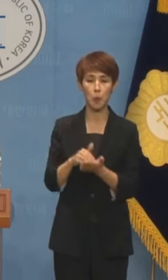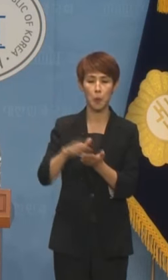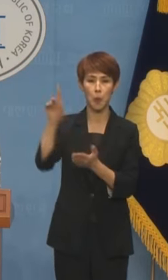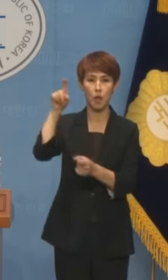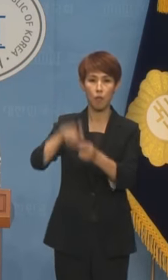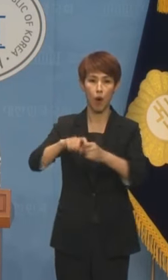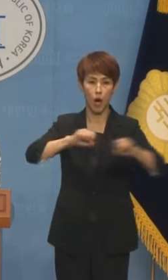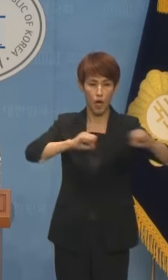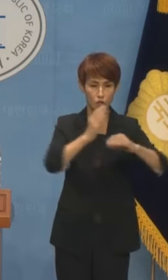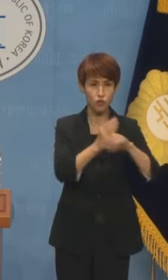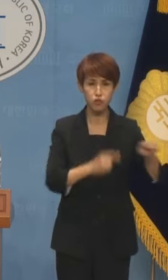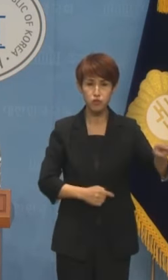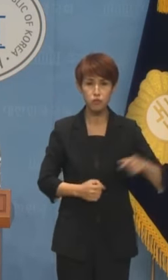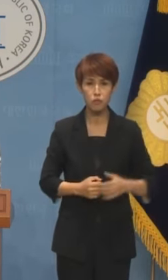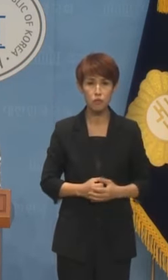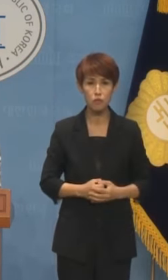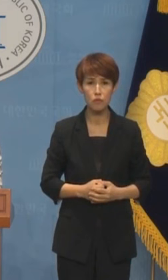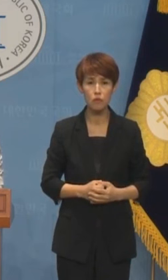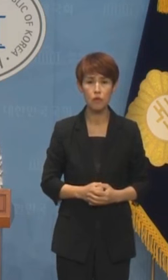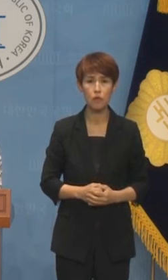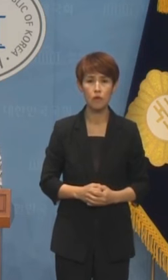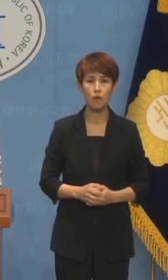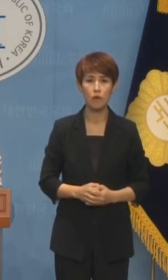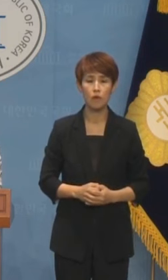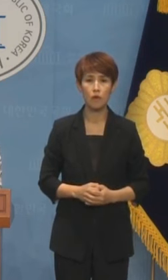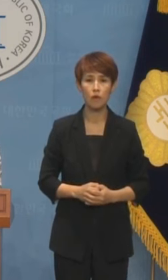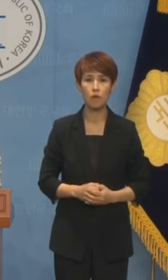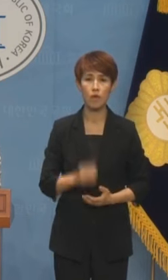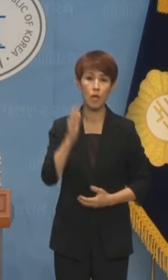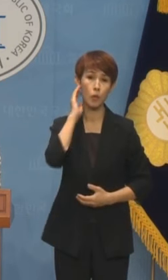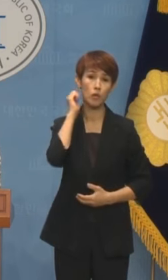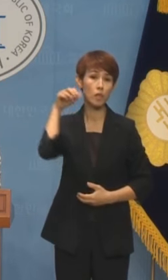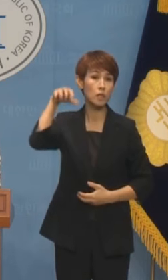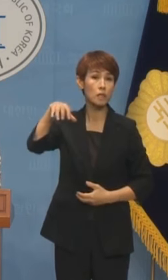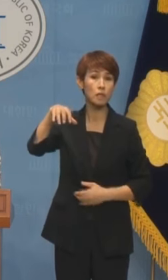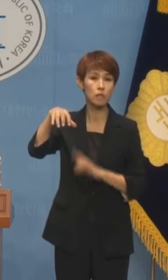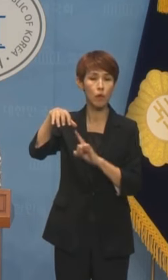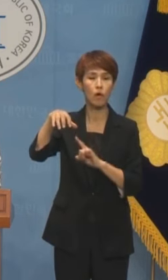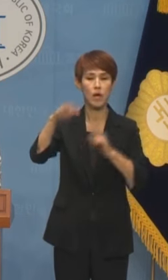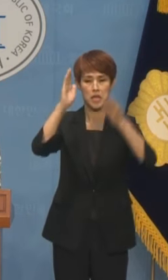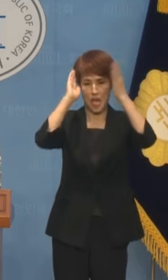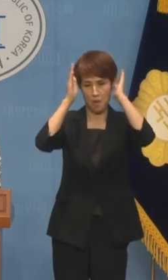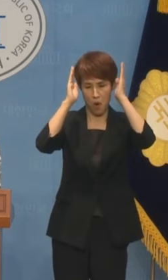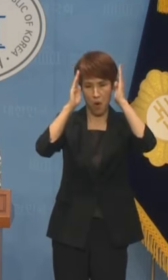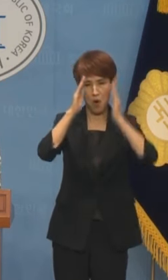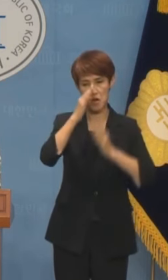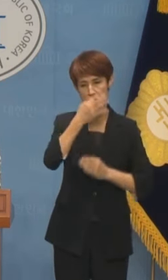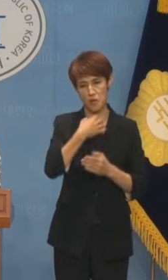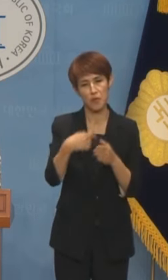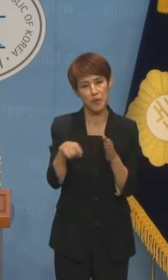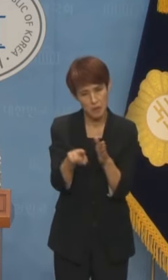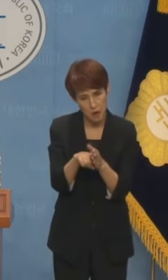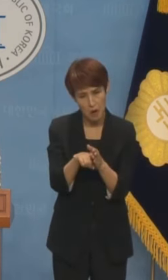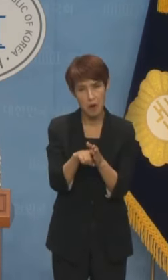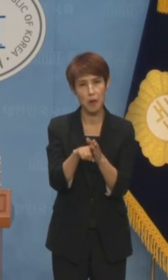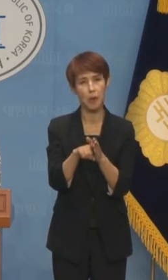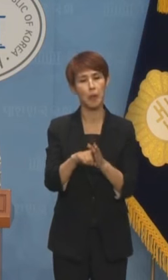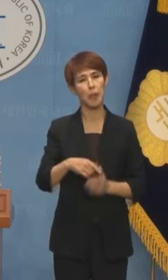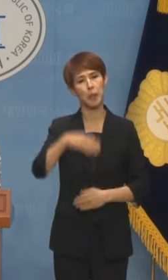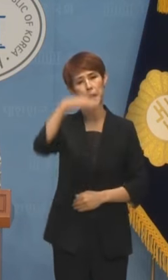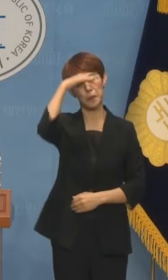본격적으로 나섰습니다. 그런데도 대통령실은 네이버의 이익을 위한다면서